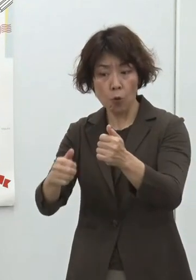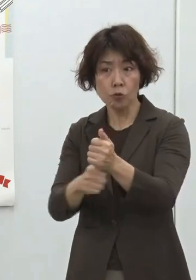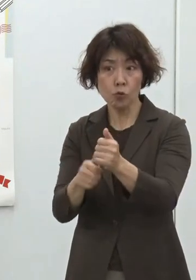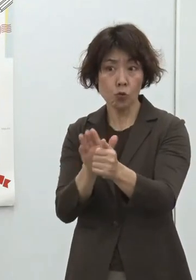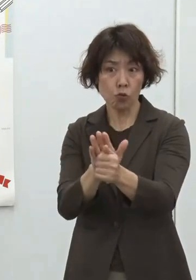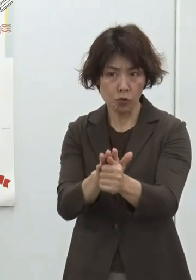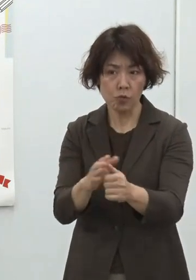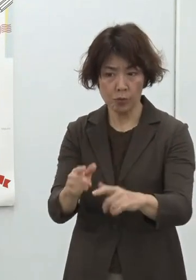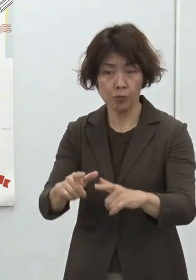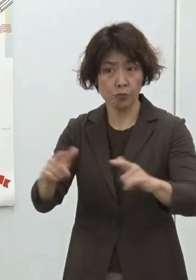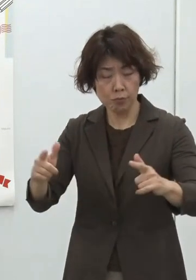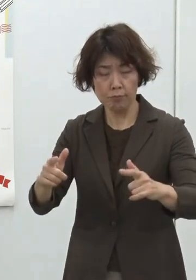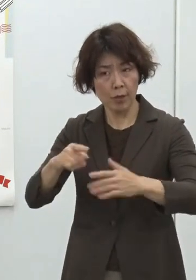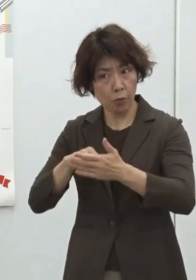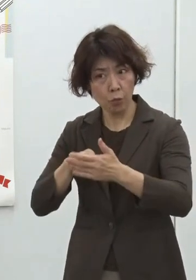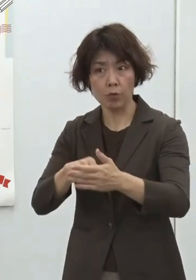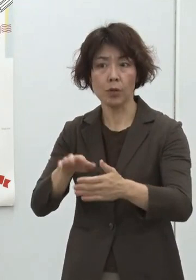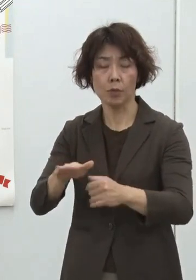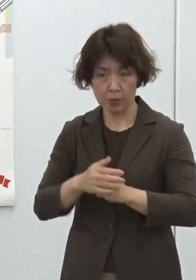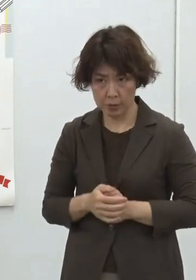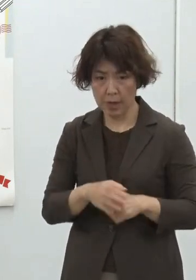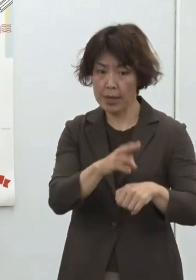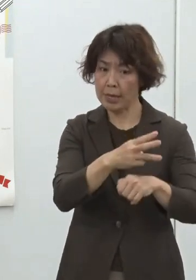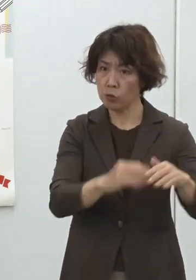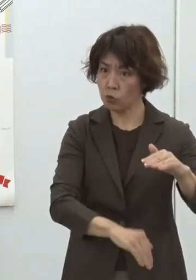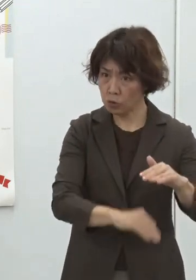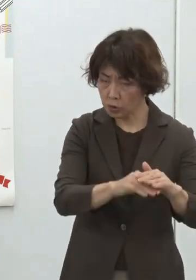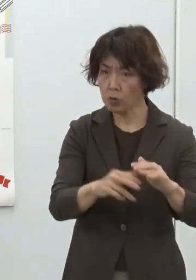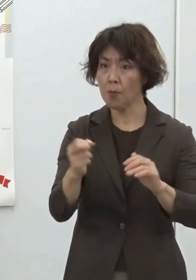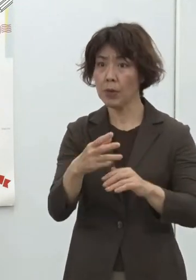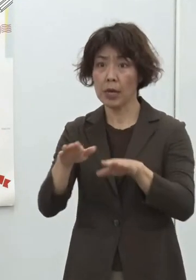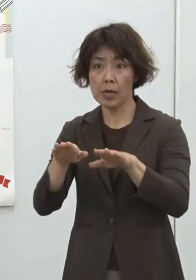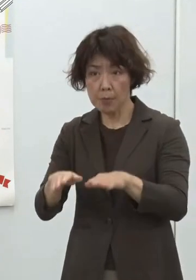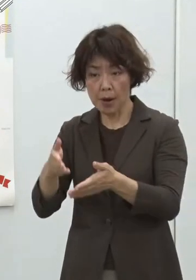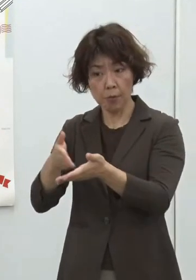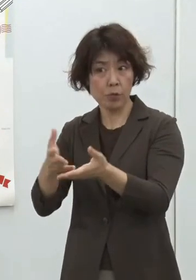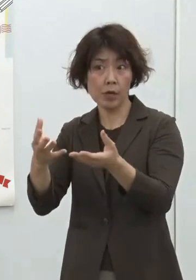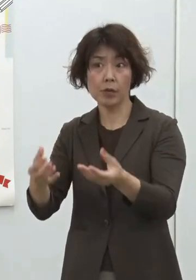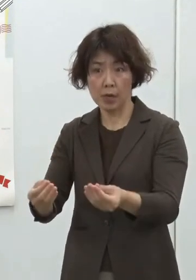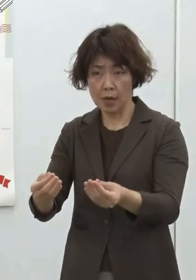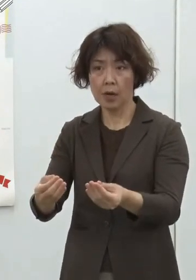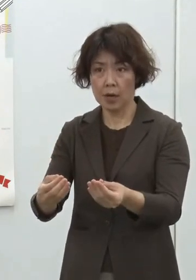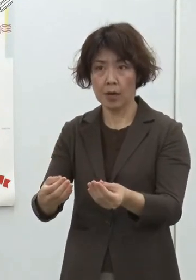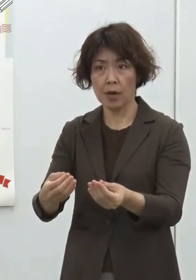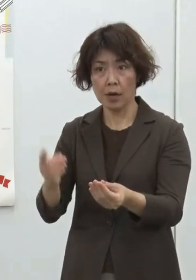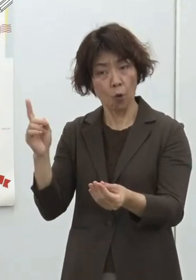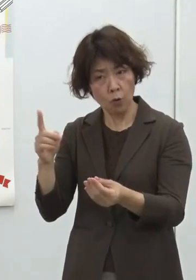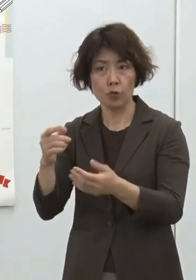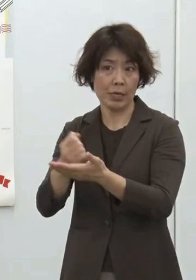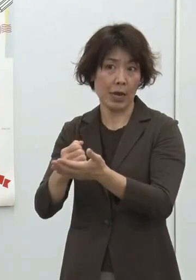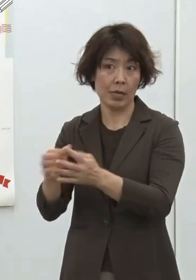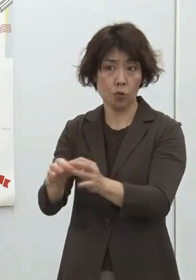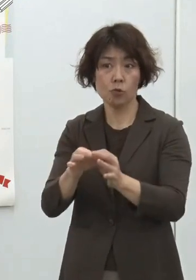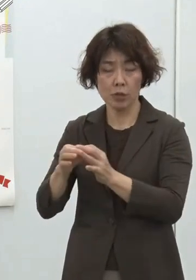。研修等の充実を図りますとともにですね、今申し上げましたこういった機会を通じてお仕事